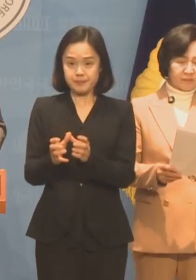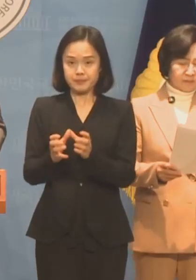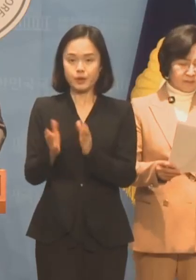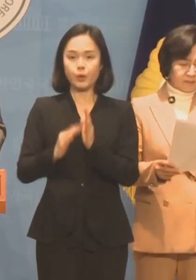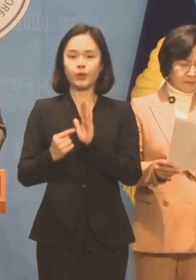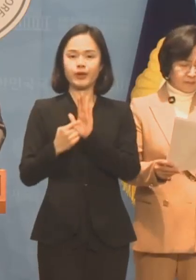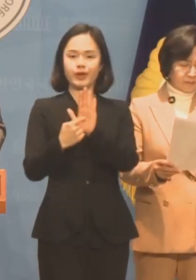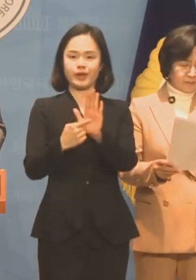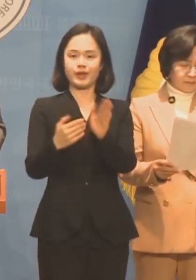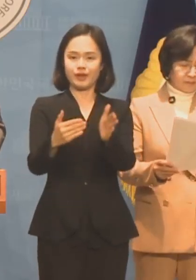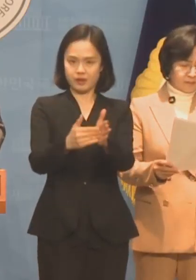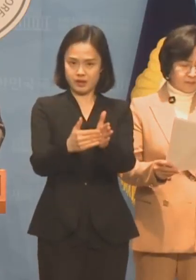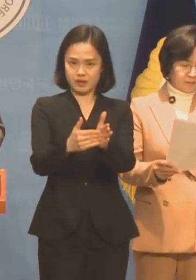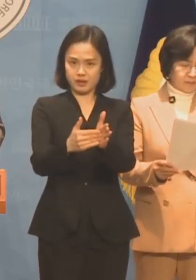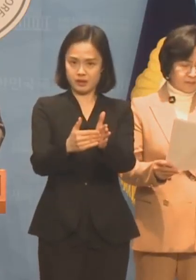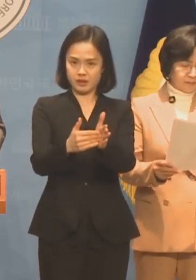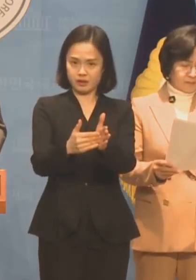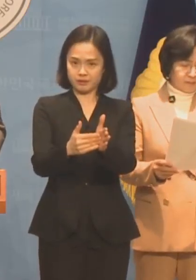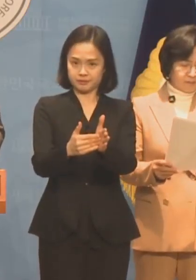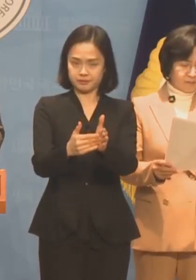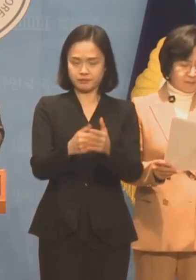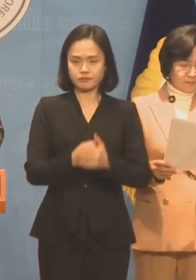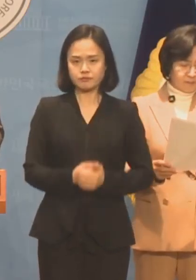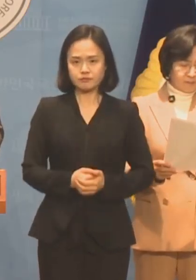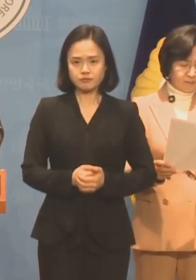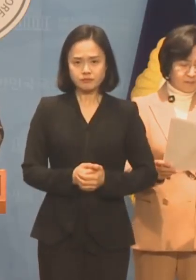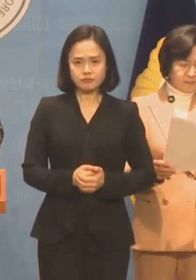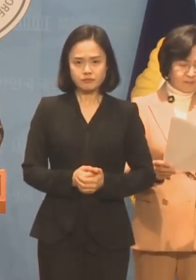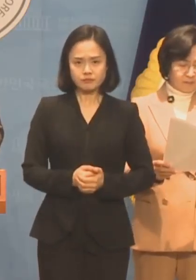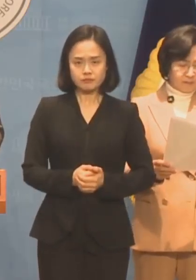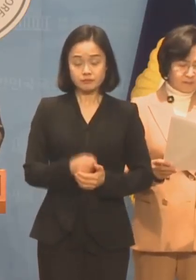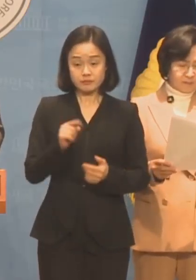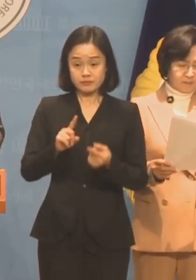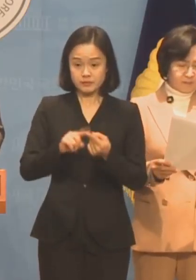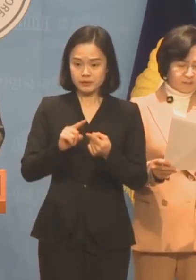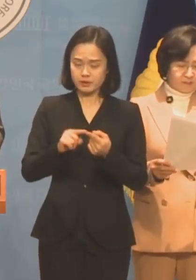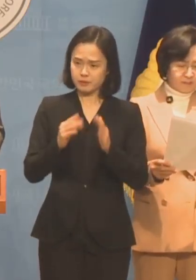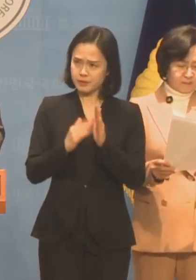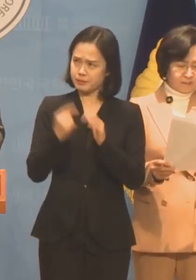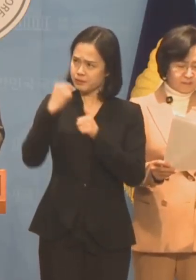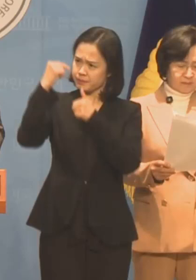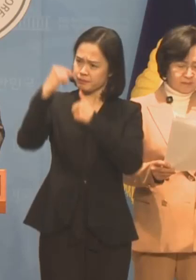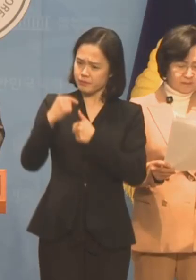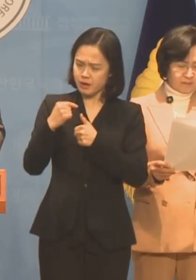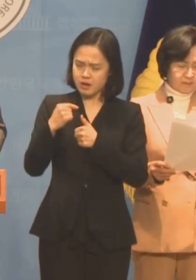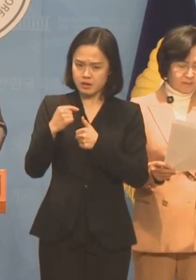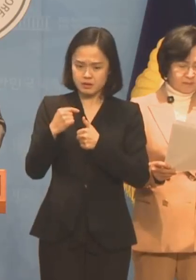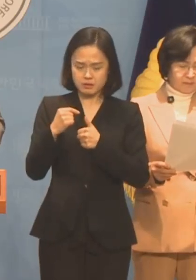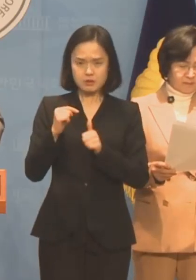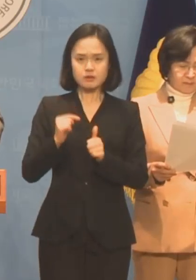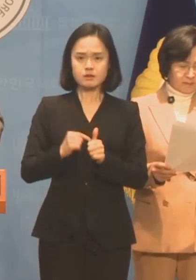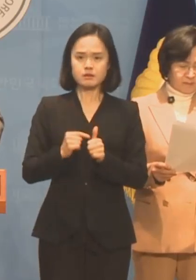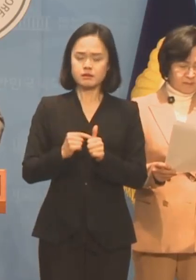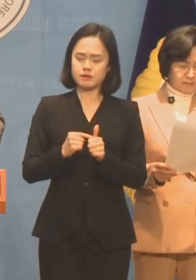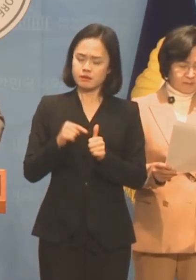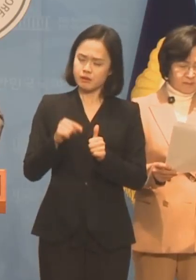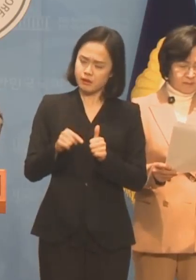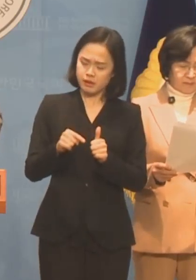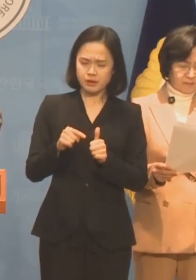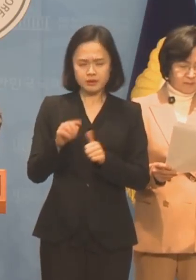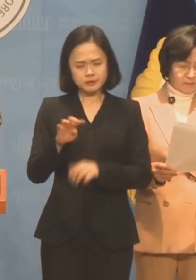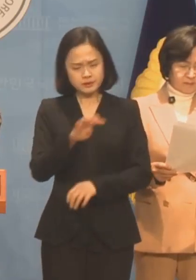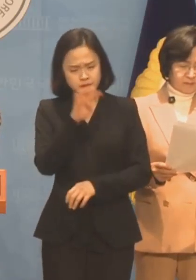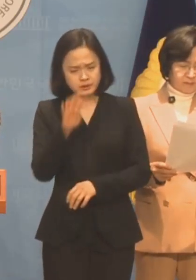이례적인 지시였다고 말했습니다. 둘째, 이진우 전 사령관은 첩보에